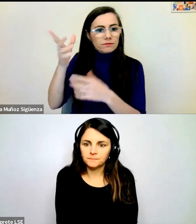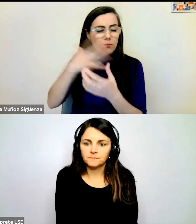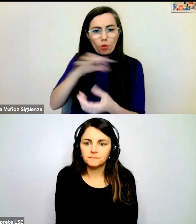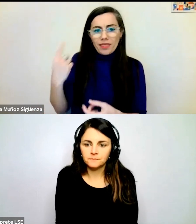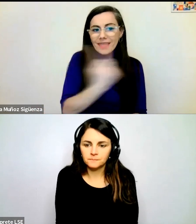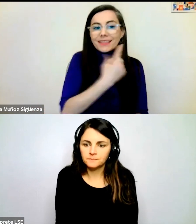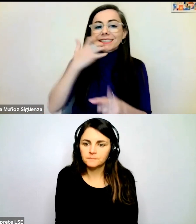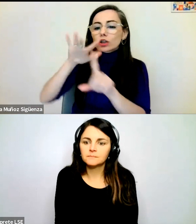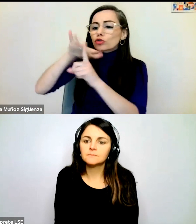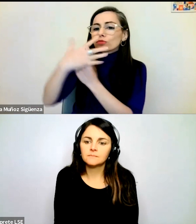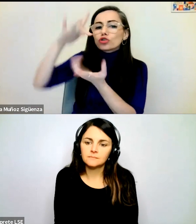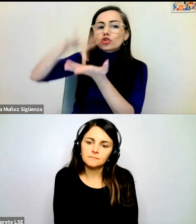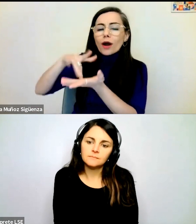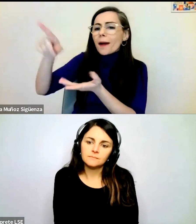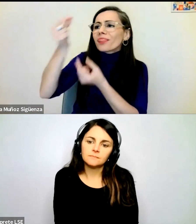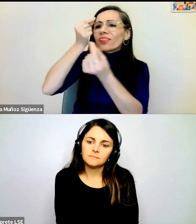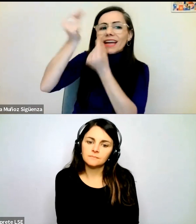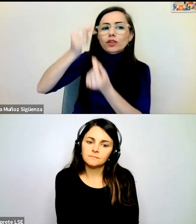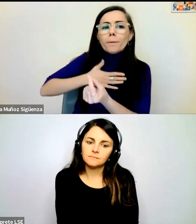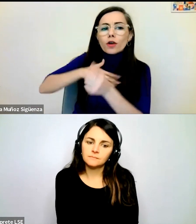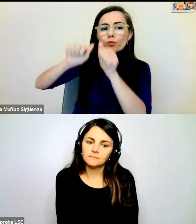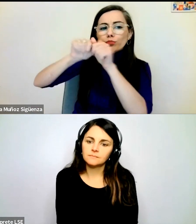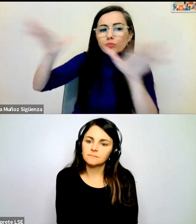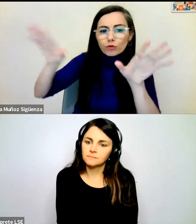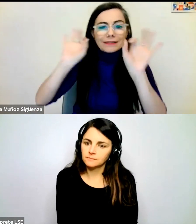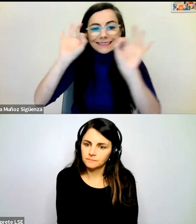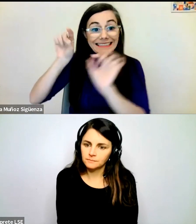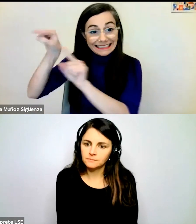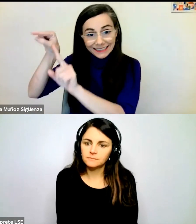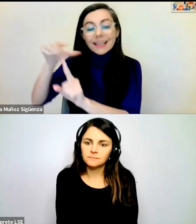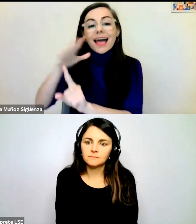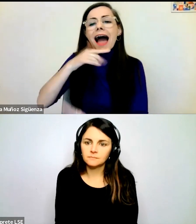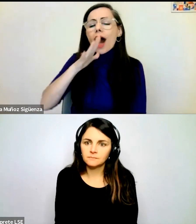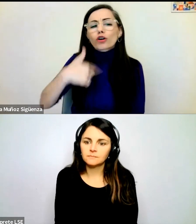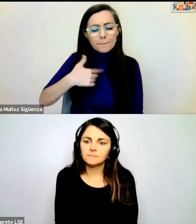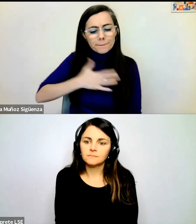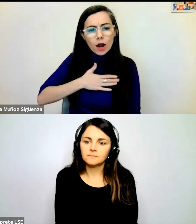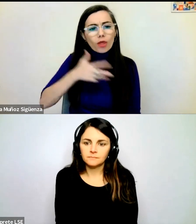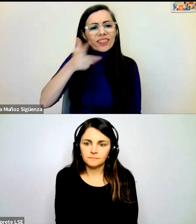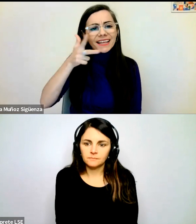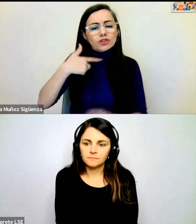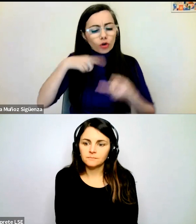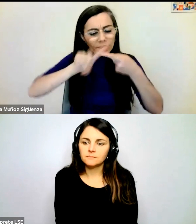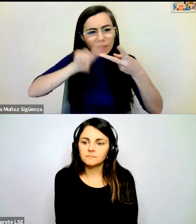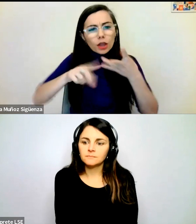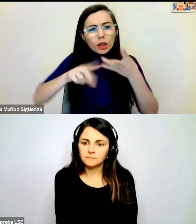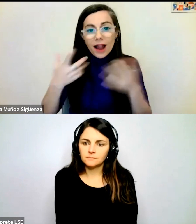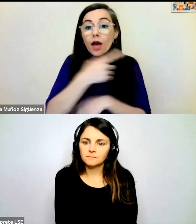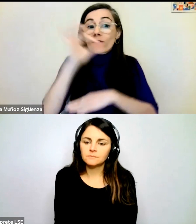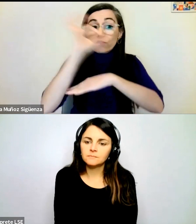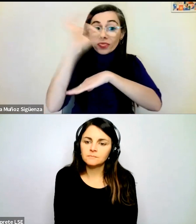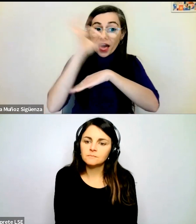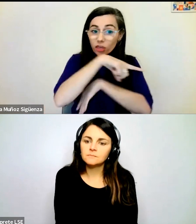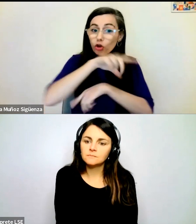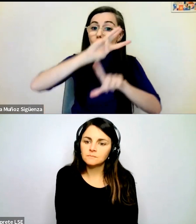pueden realizar denuncias en la web, podéis, si vivís alguna situación en la cual se han difundido vuestros datos, pero